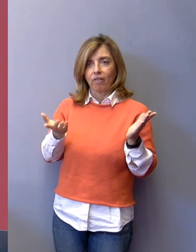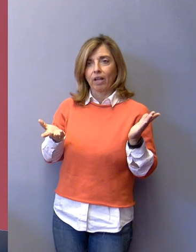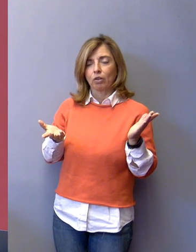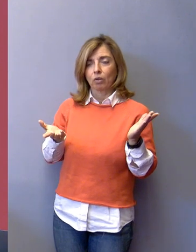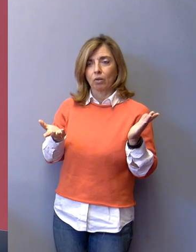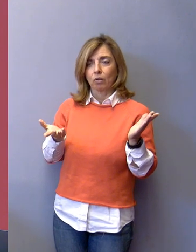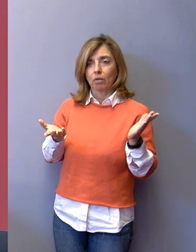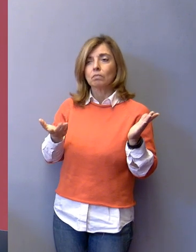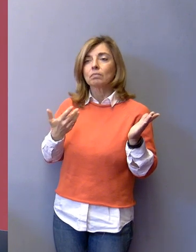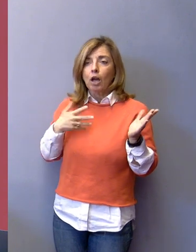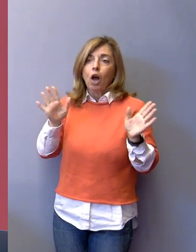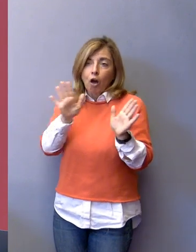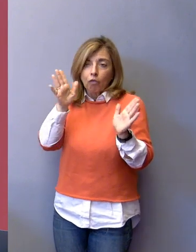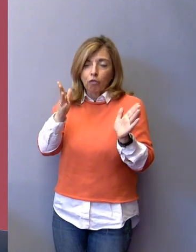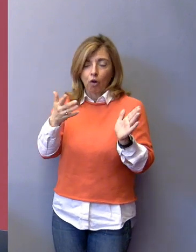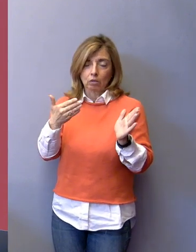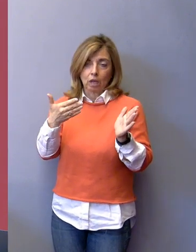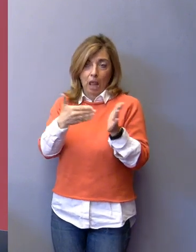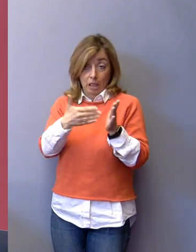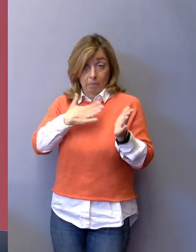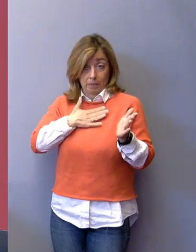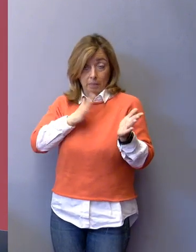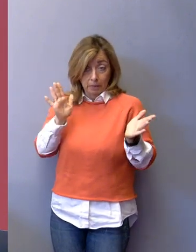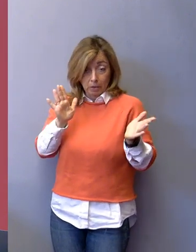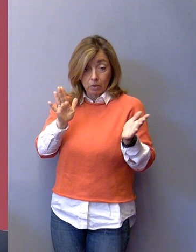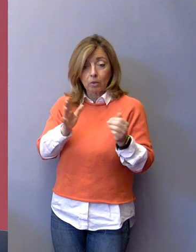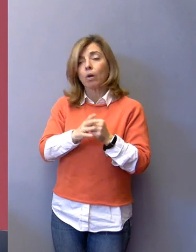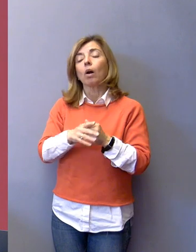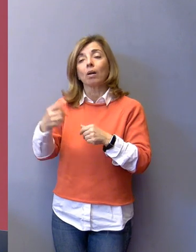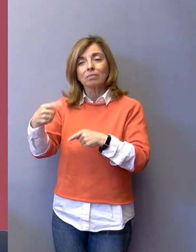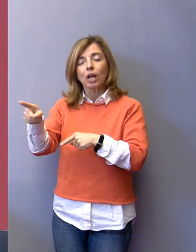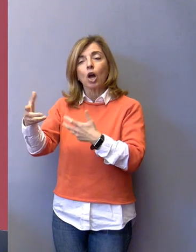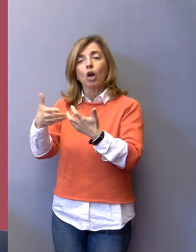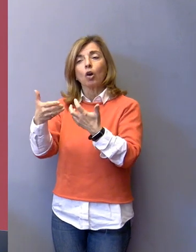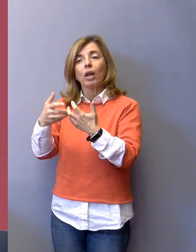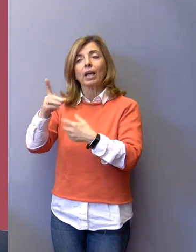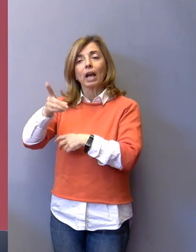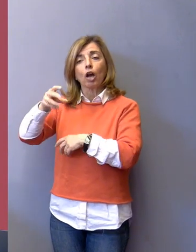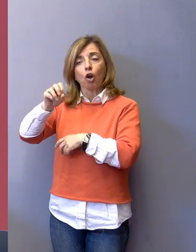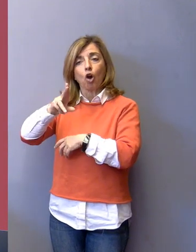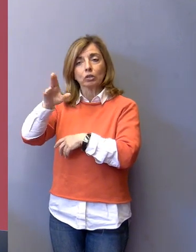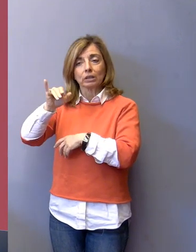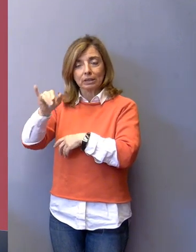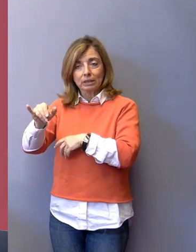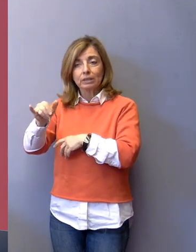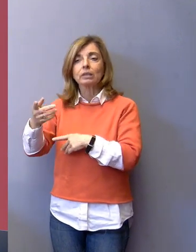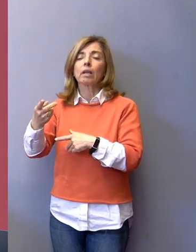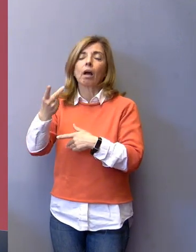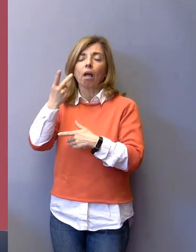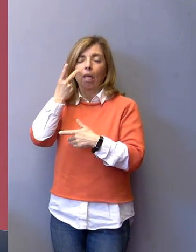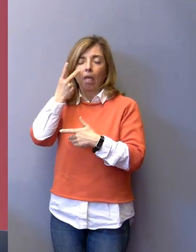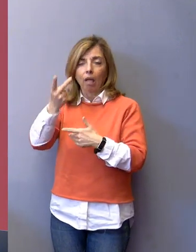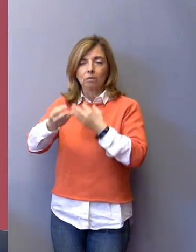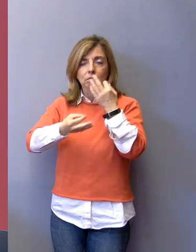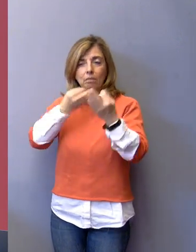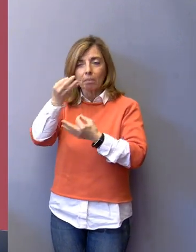e quindi ritengo che per le stesse ragioni che sono state evidenziate dal collega Gozzi si possa andare avanti sugli aspetti più tecnici e